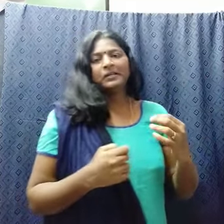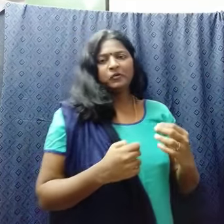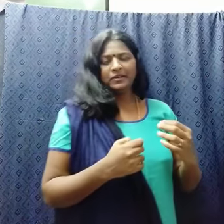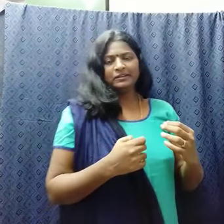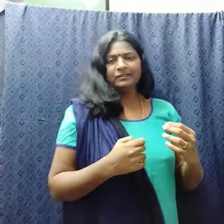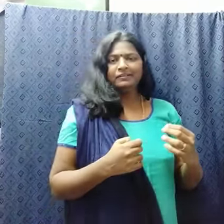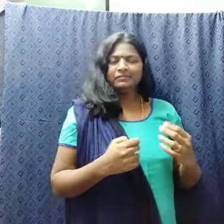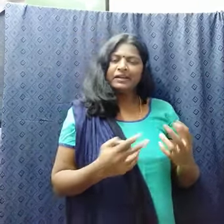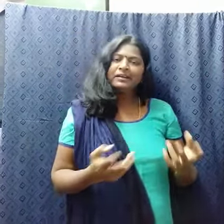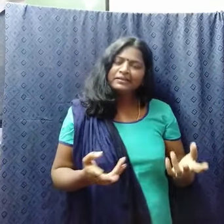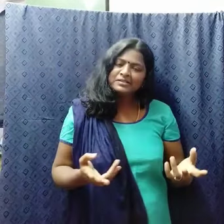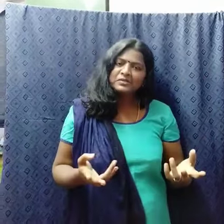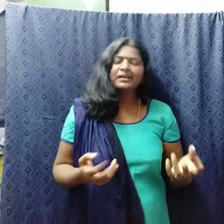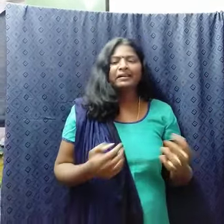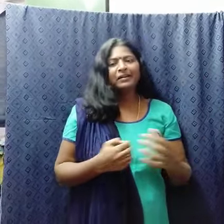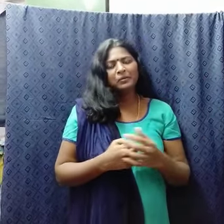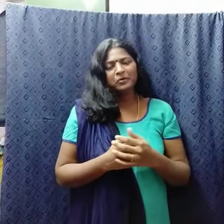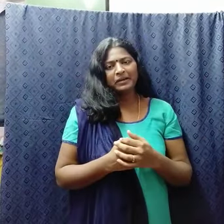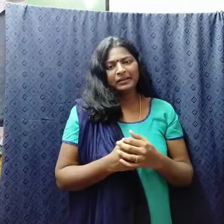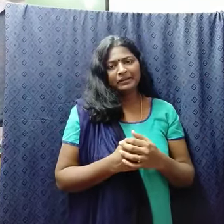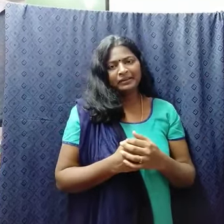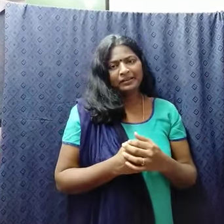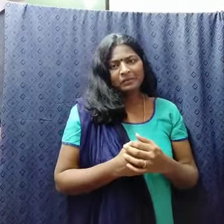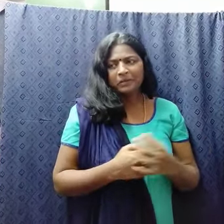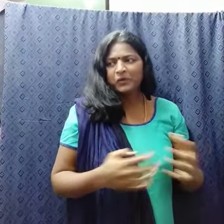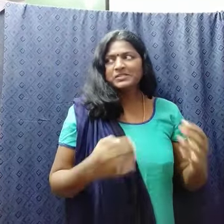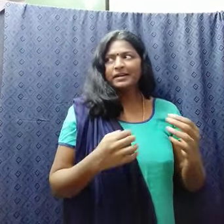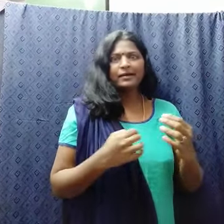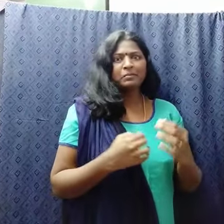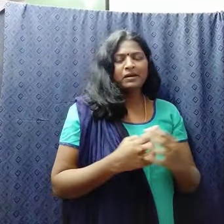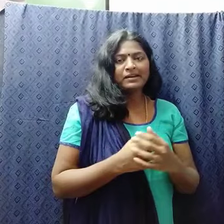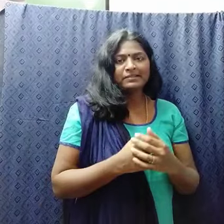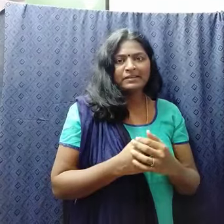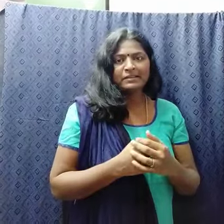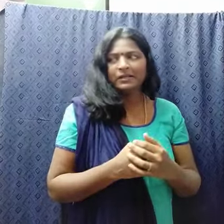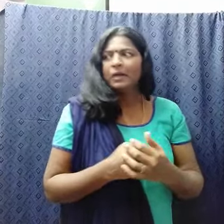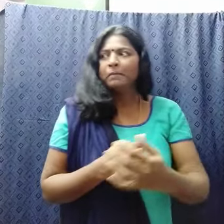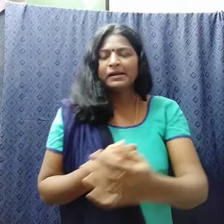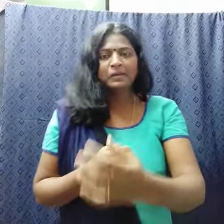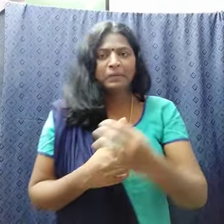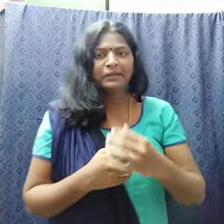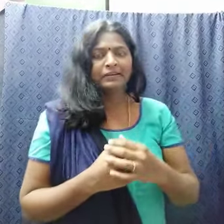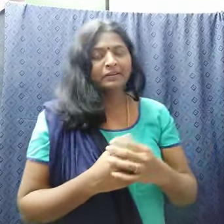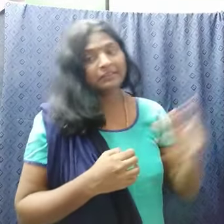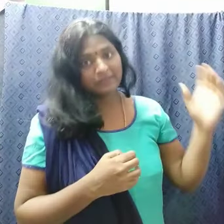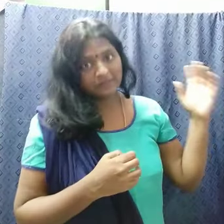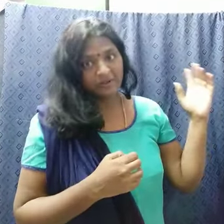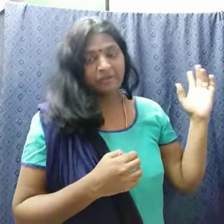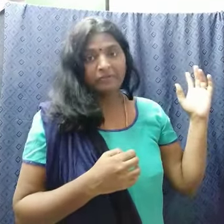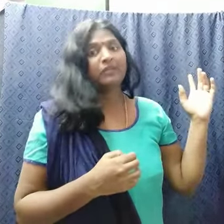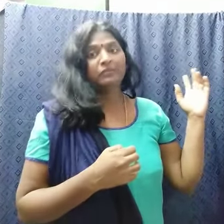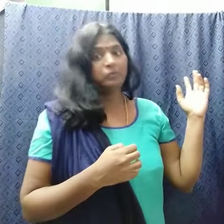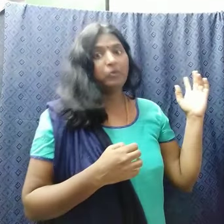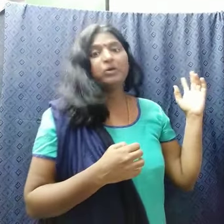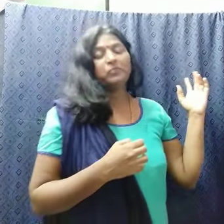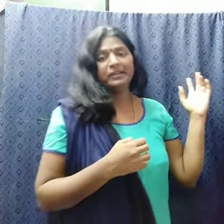இப்படிப்பட்டவங்களுக்கு வேலை இல்லைன்னு சொன்னா எங்கெங்க போவாங்க பாக்குறோம். ஜார்க்கண்ட் மாநிலத்திலிருந்து 12 பெண்களுக்கு போக முடியல,